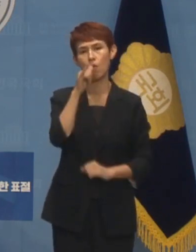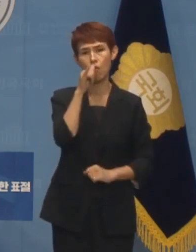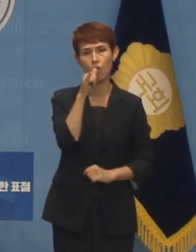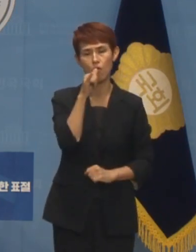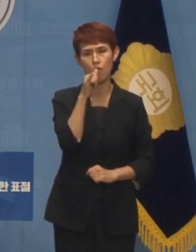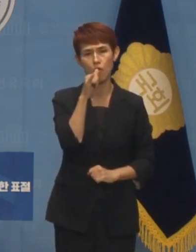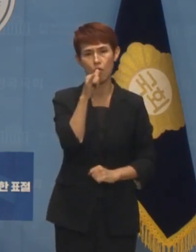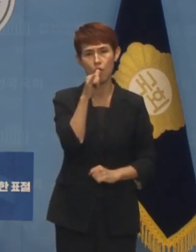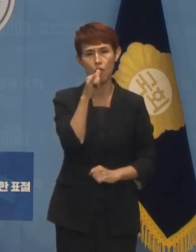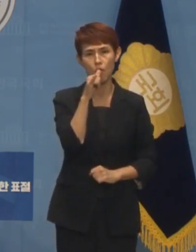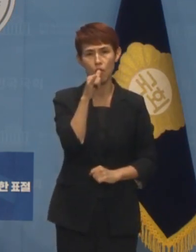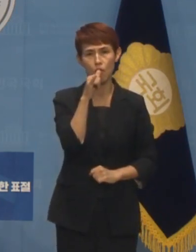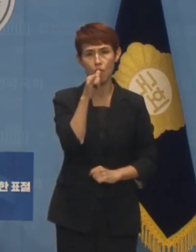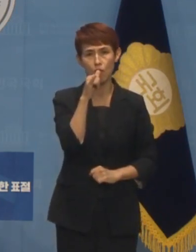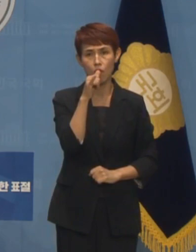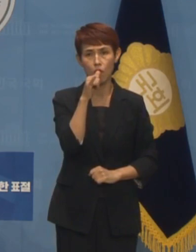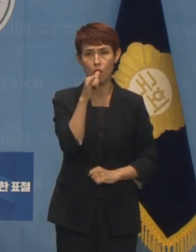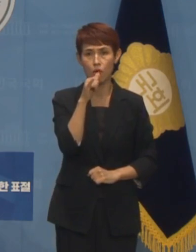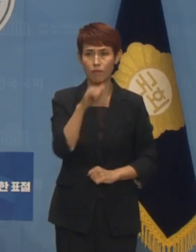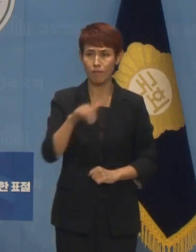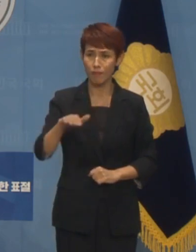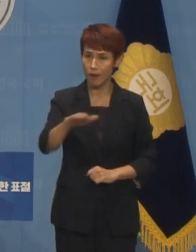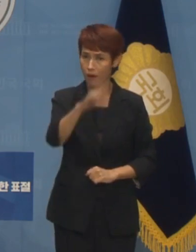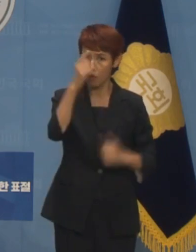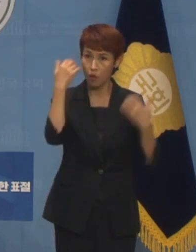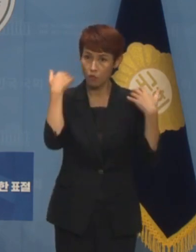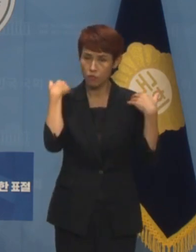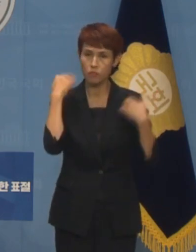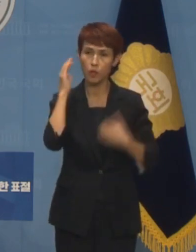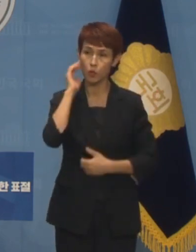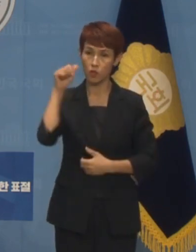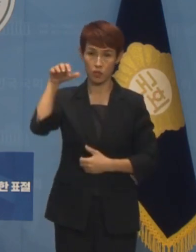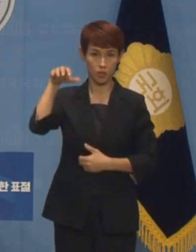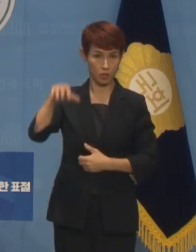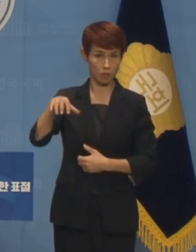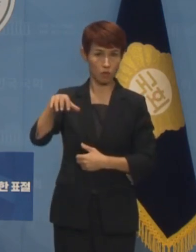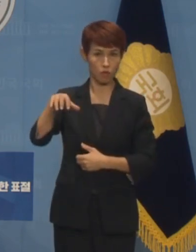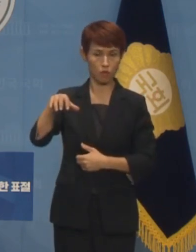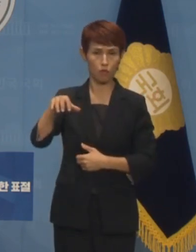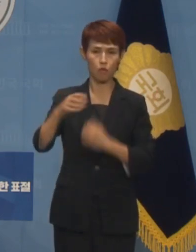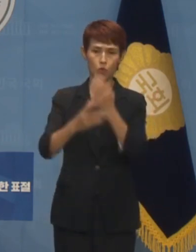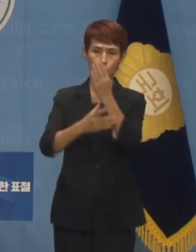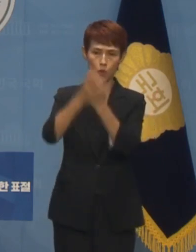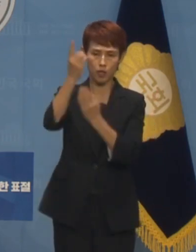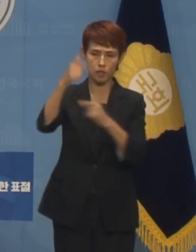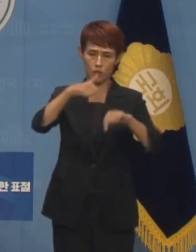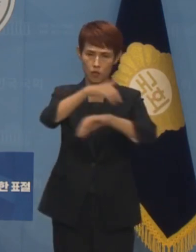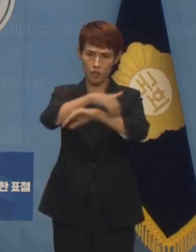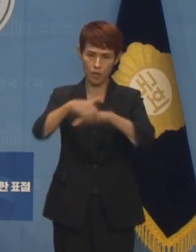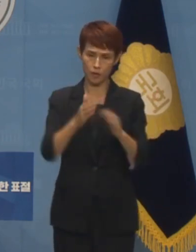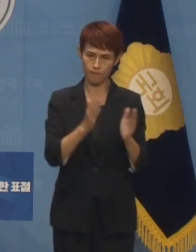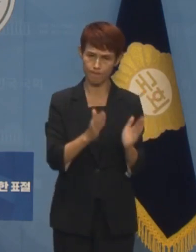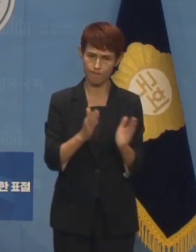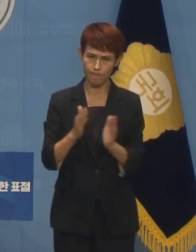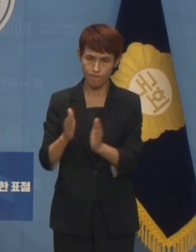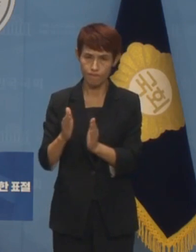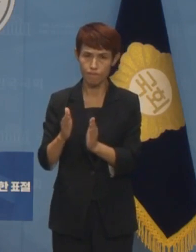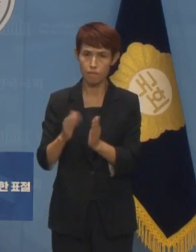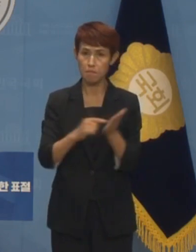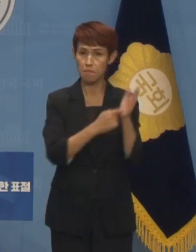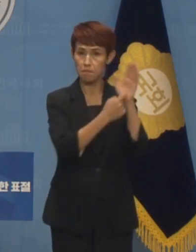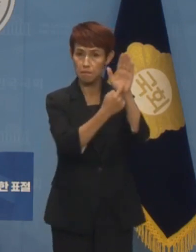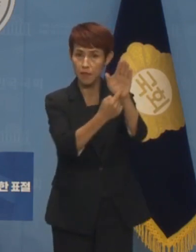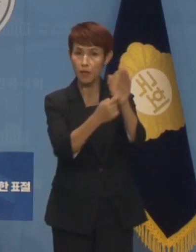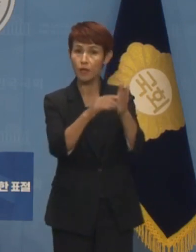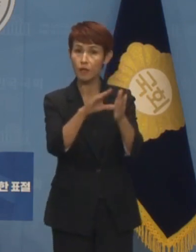일반적으로 어느 정부나 대통령실에서 통일 정책을 준비하고 독트린으로 발표할